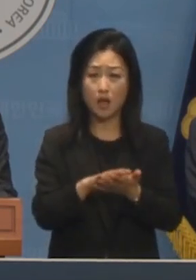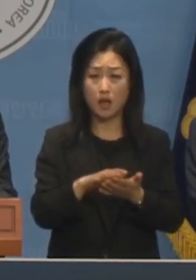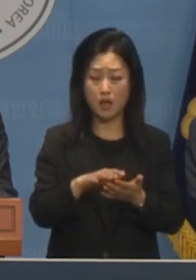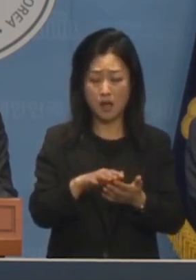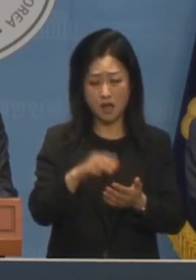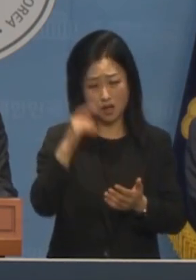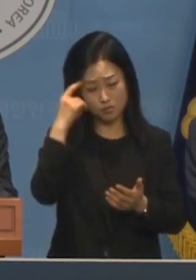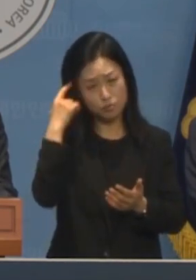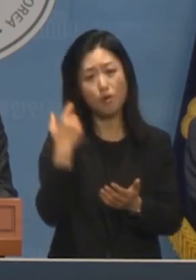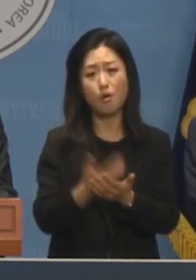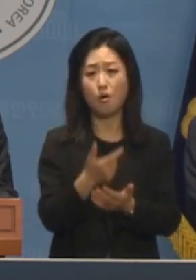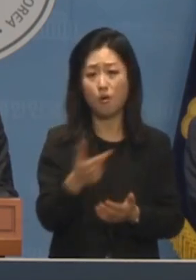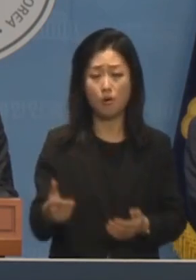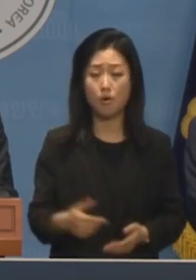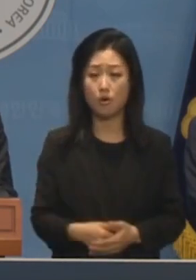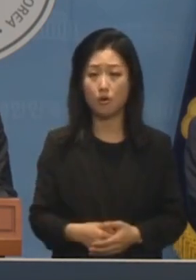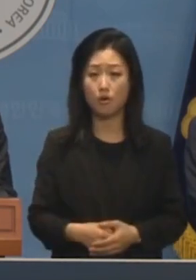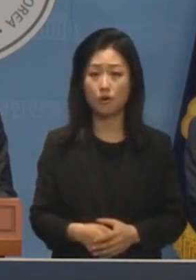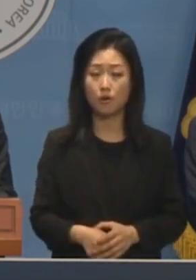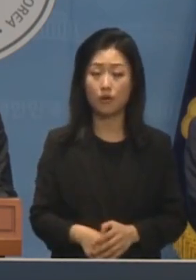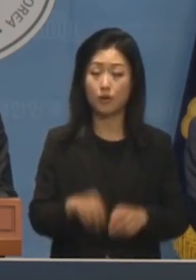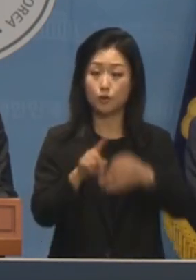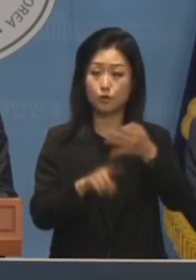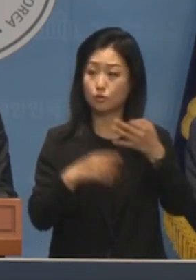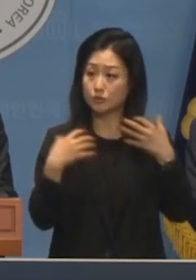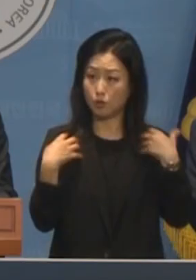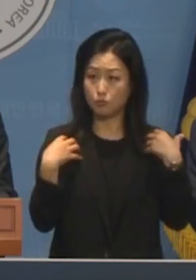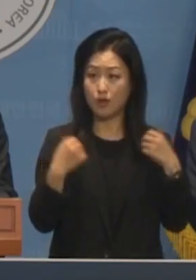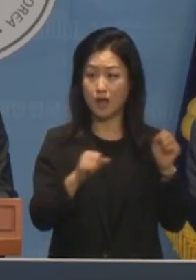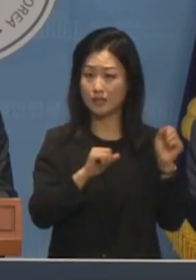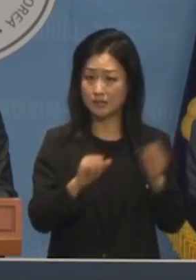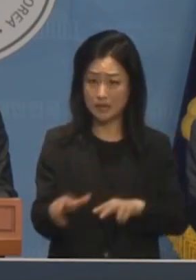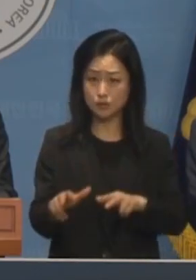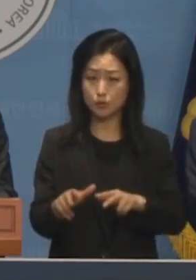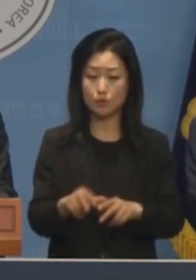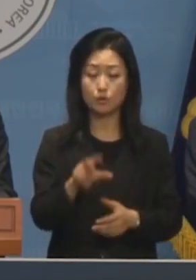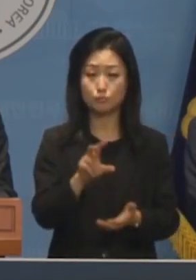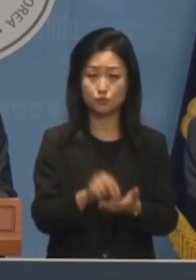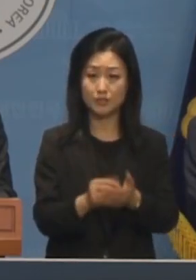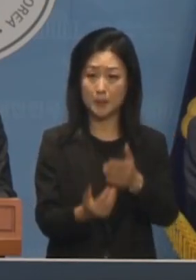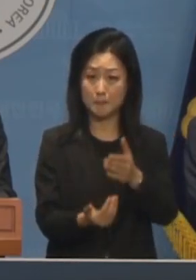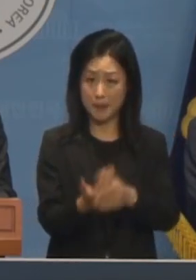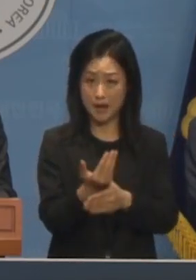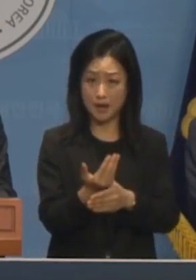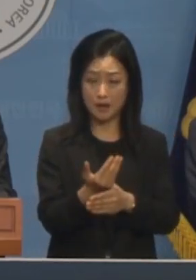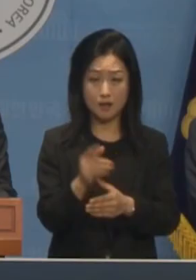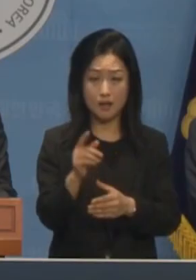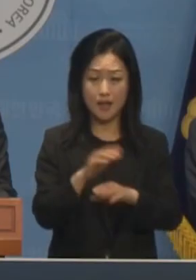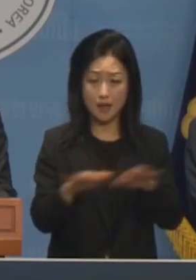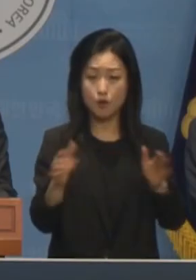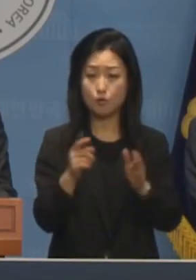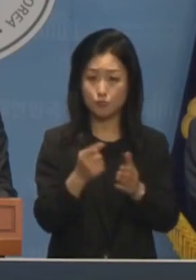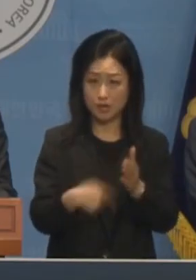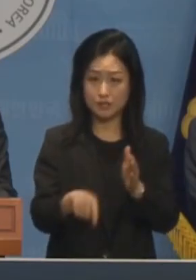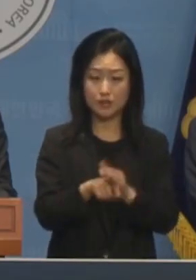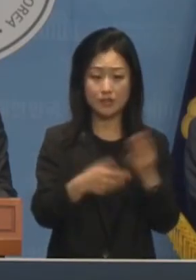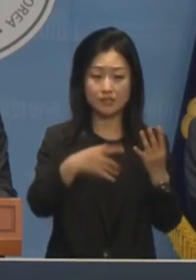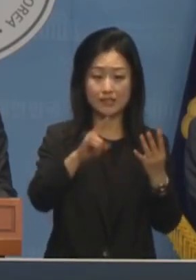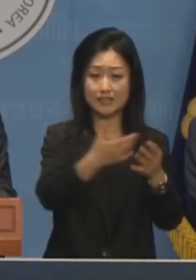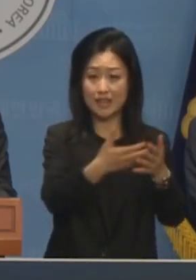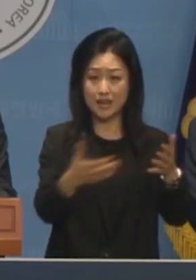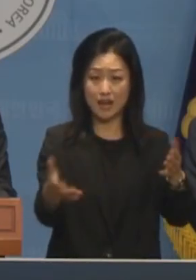이루어지고 있습니다. 윤석열 정부가 즉각적으로 4대강 수문을 개방하고 녹조 저감을